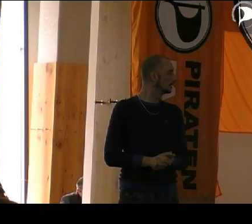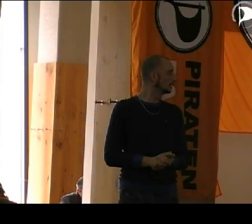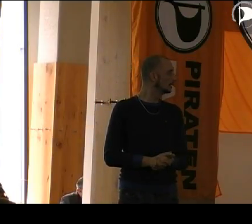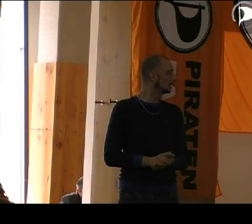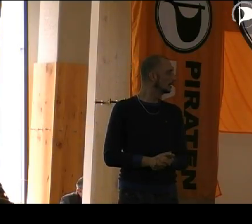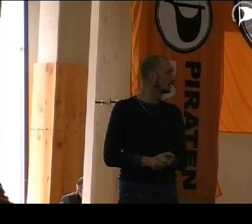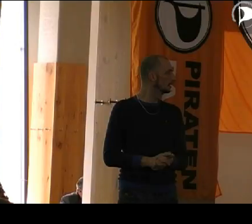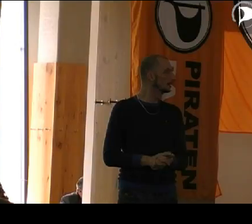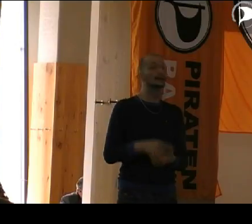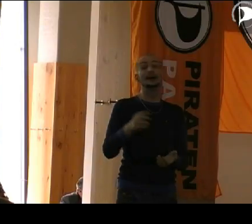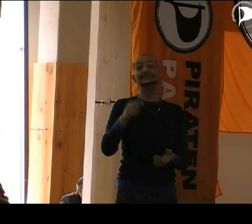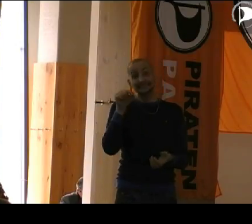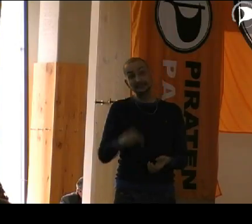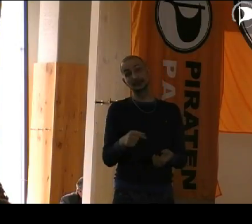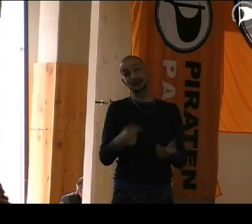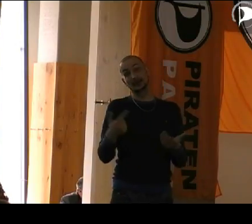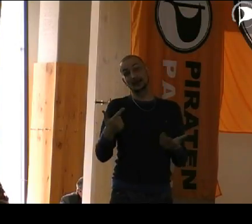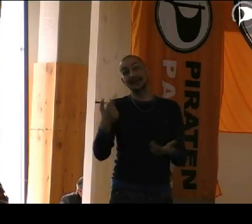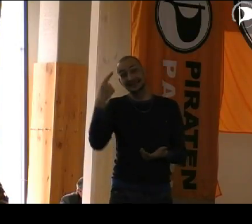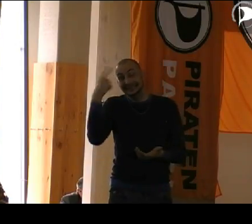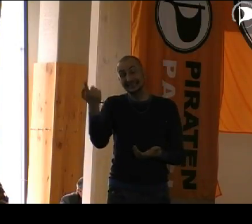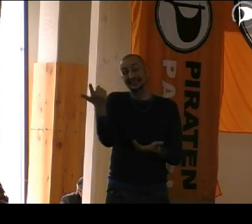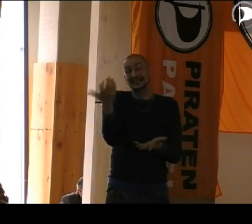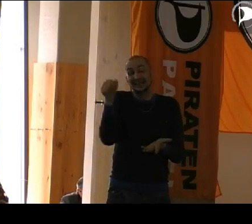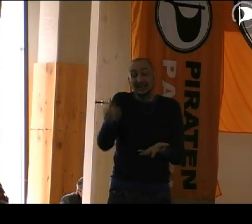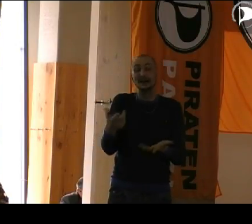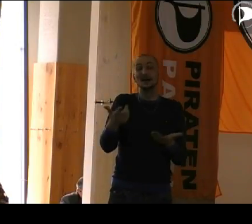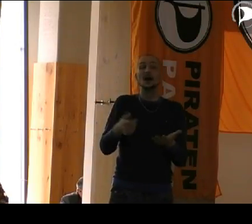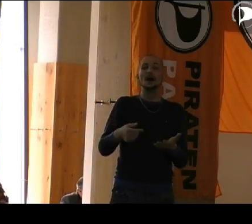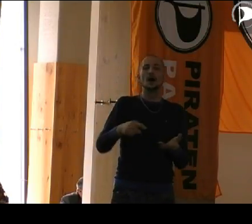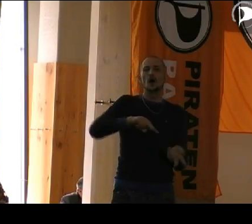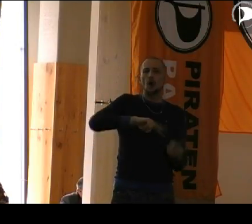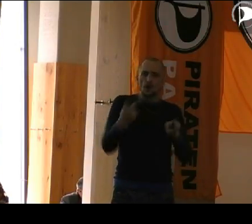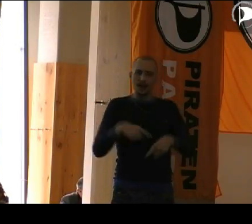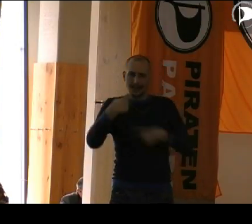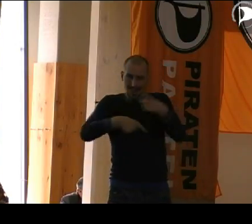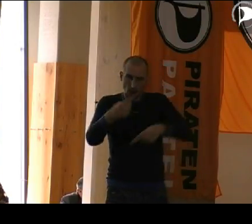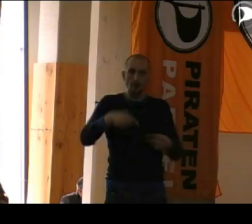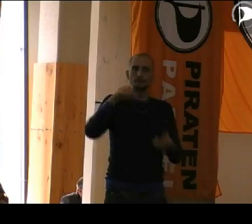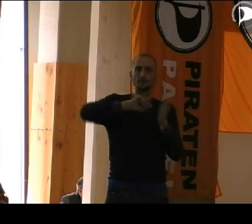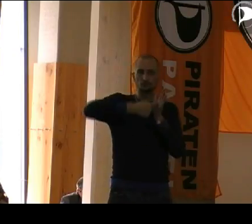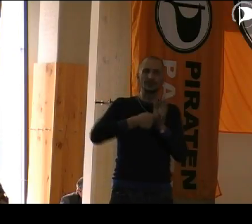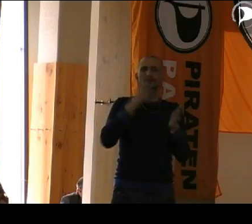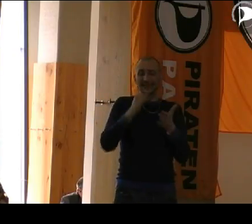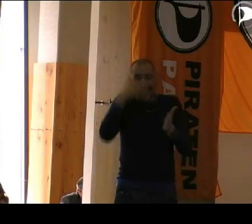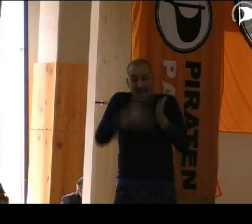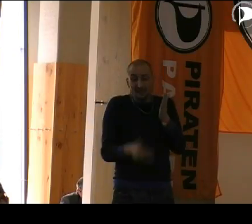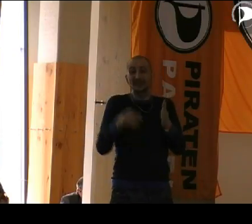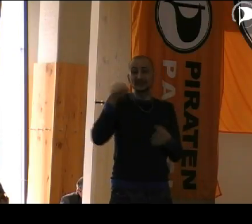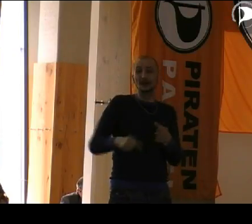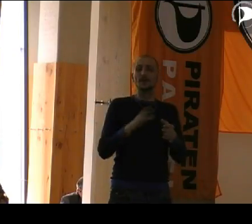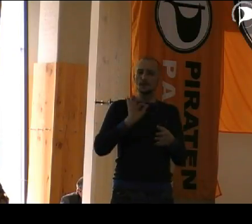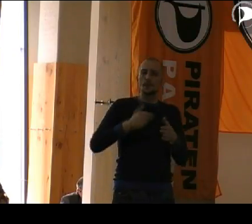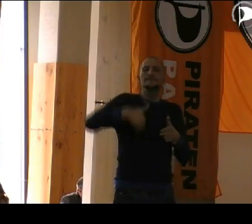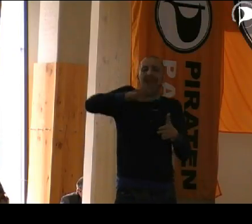wir denken geben bei seinem täglichen arbeiten ständig und aufgüsse und wenn man da mal die hälfte deutsche zusammen bekommen muss man der mehrheit und dann